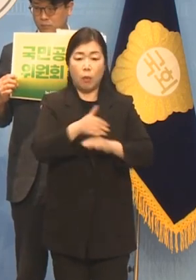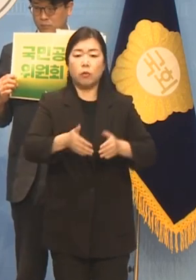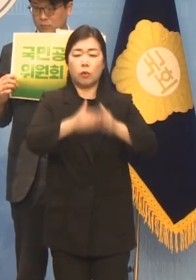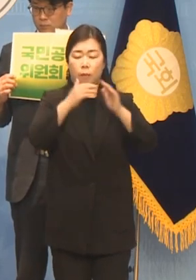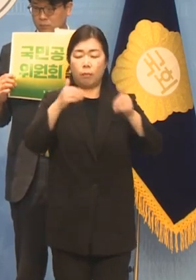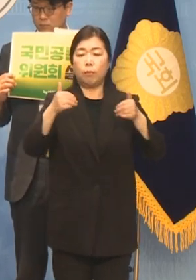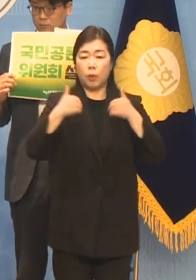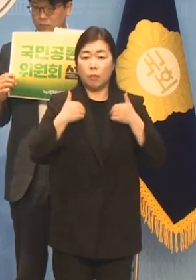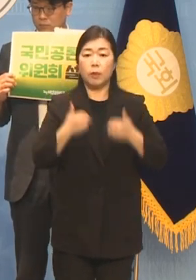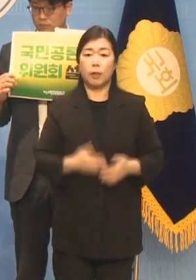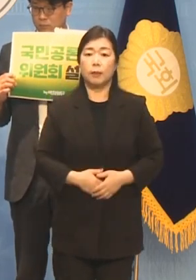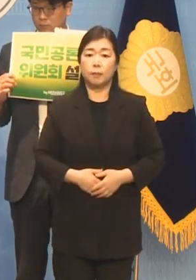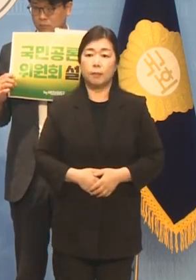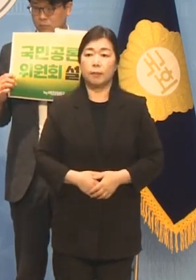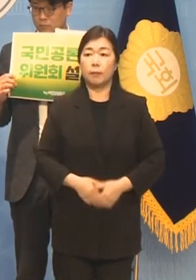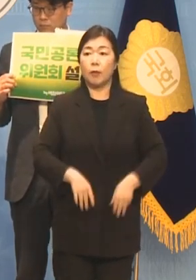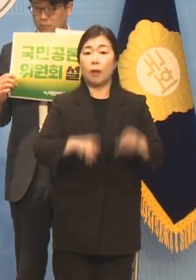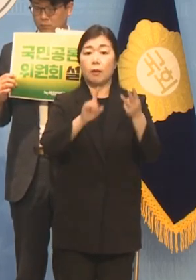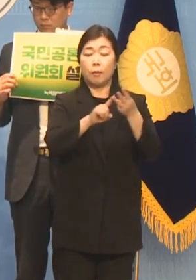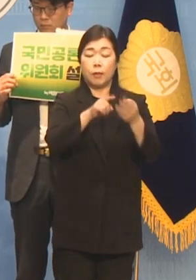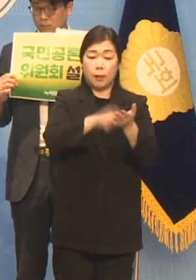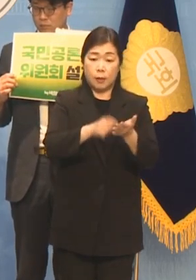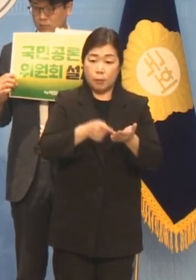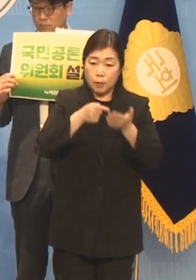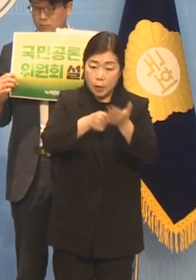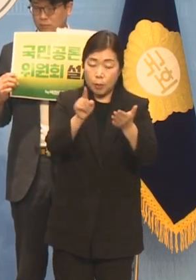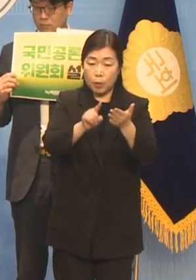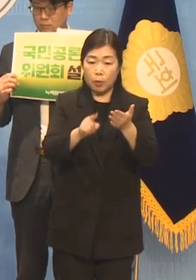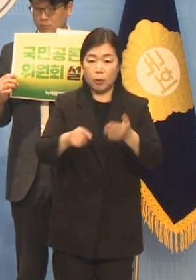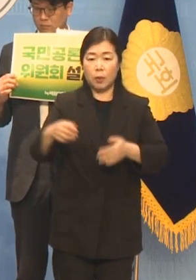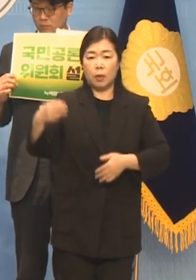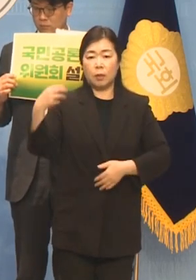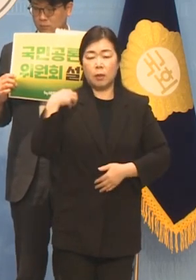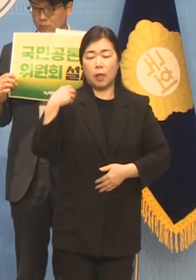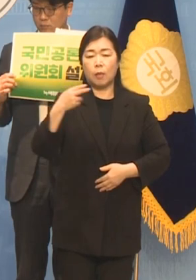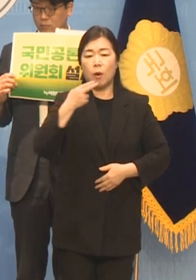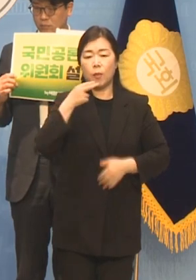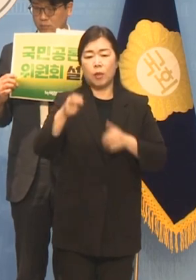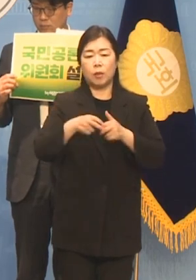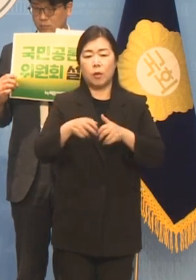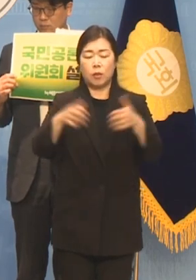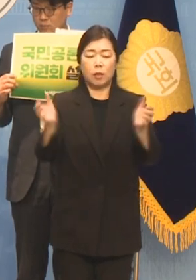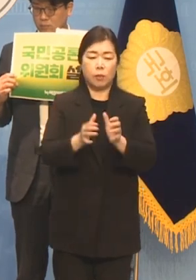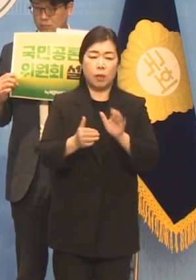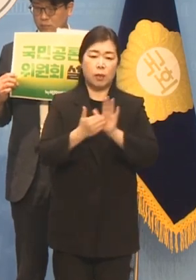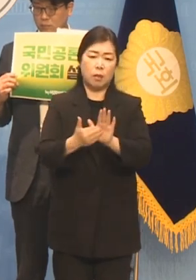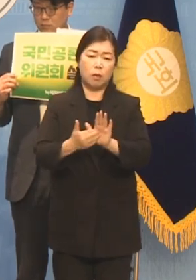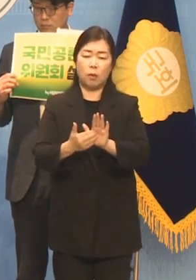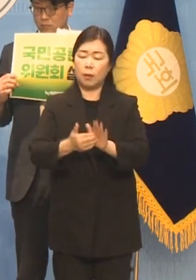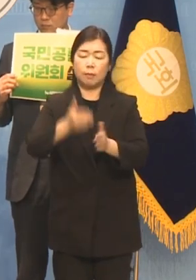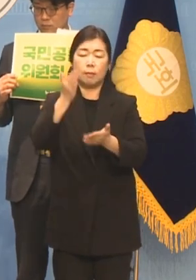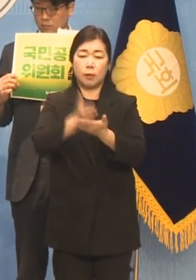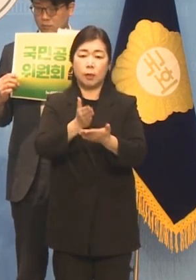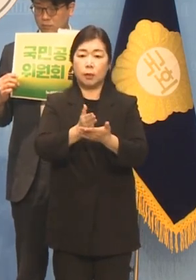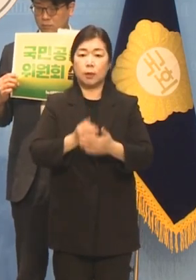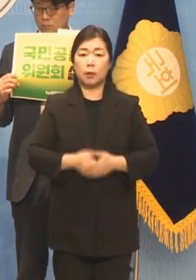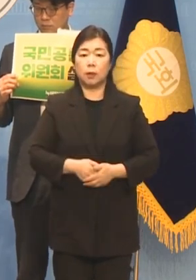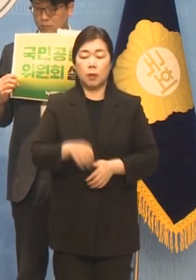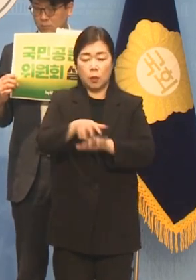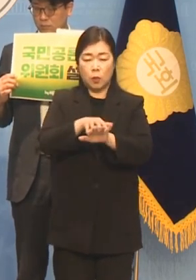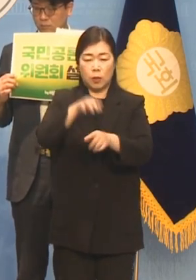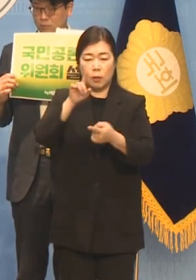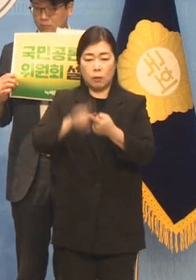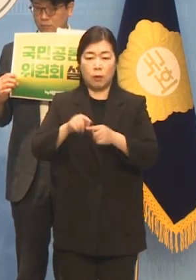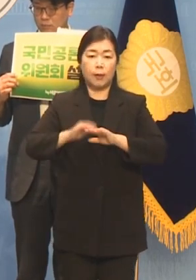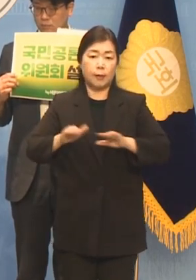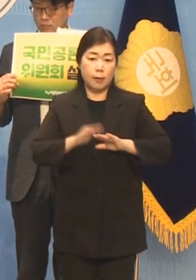합니다. 세 번째 긴급 제안은 무책임한 의사 집단 진료 거부 더 이상 안 됩니다. 조직적